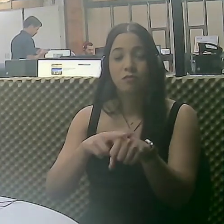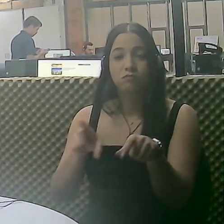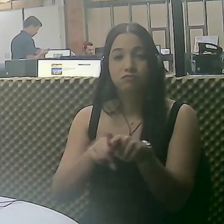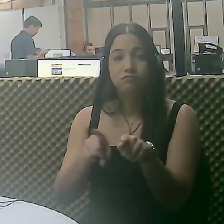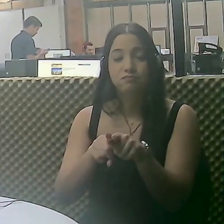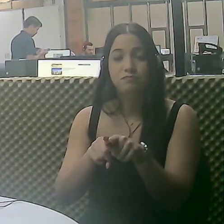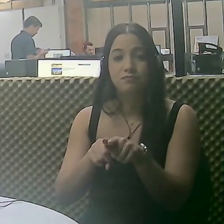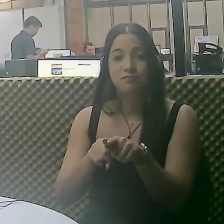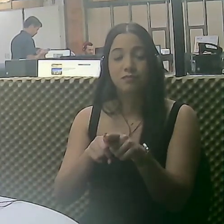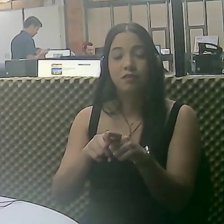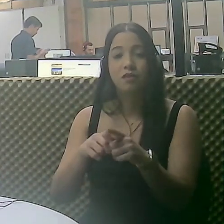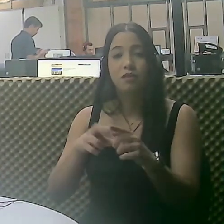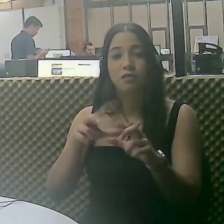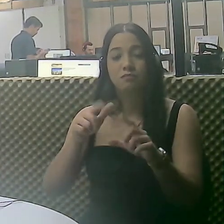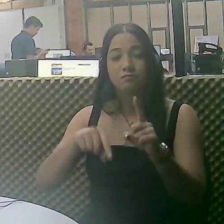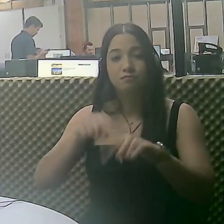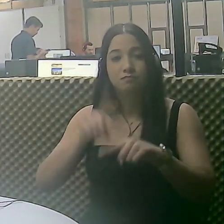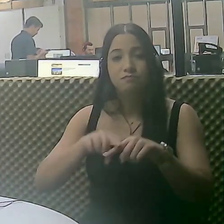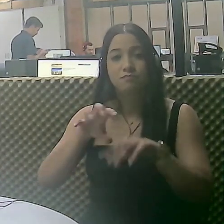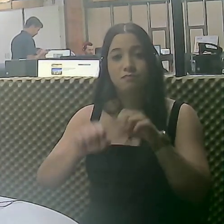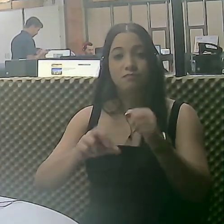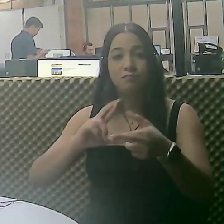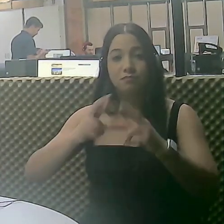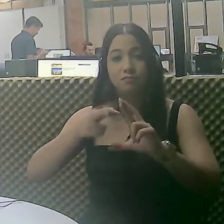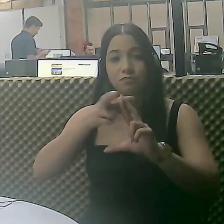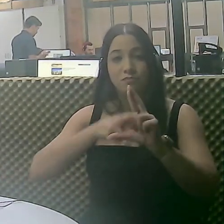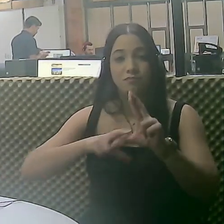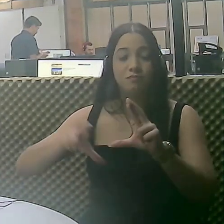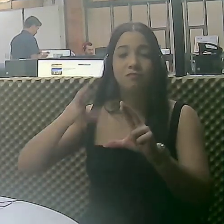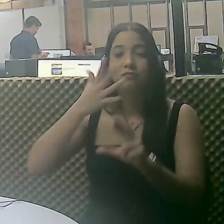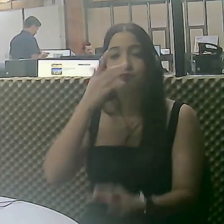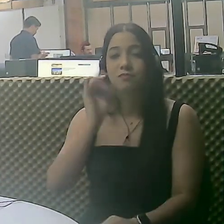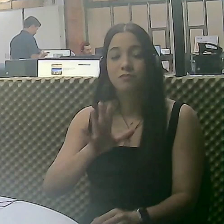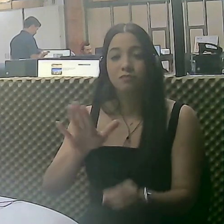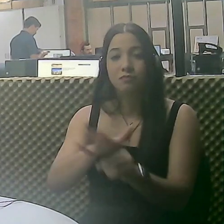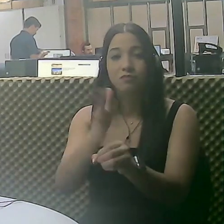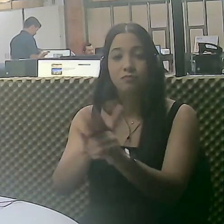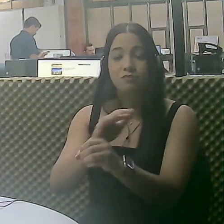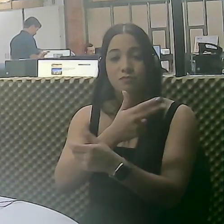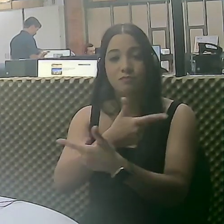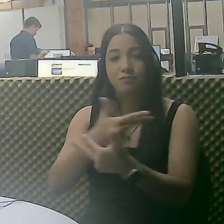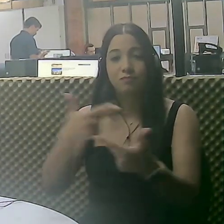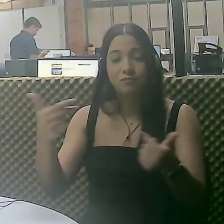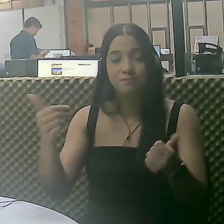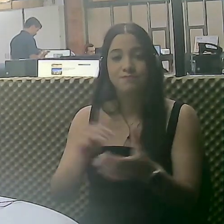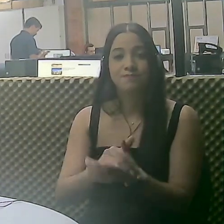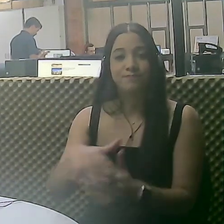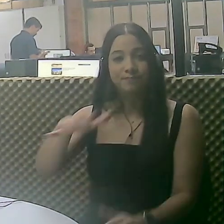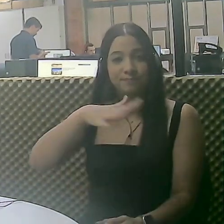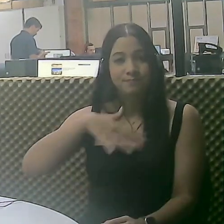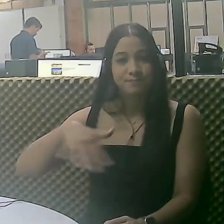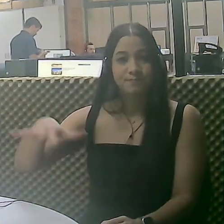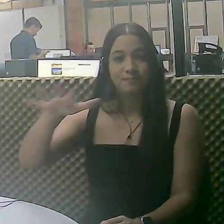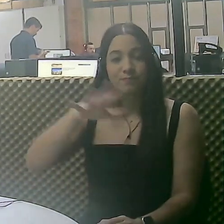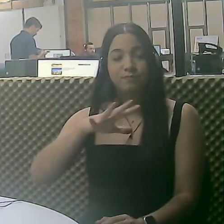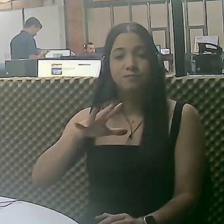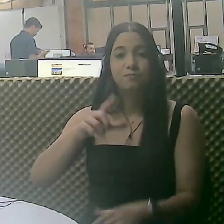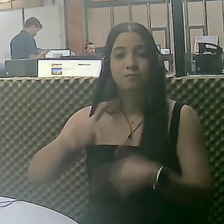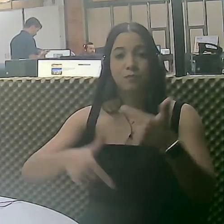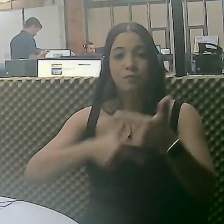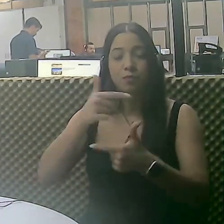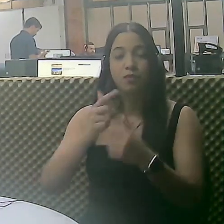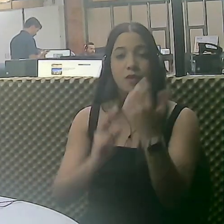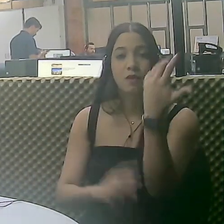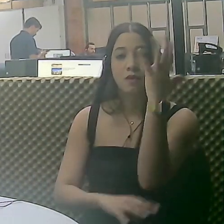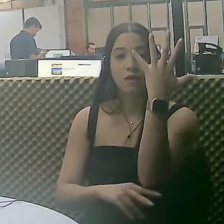volumosos, cata-treco, coleta seletiva e de lixo, tapa-buraco, entre outros. Para a região, será incorporado o serviço de